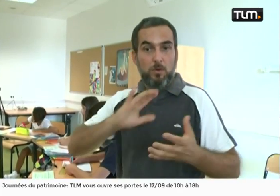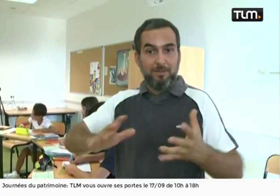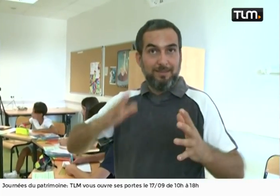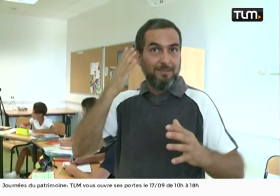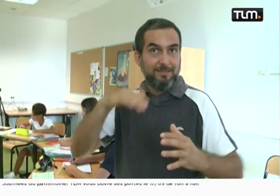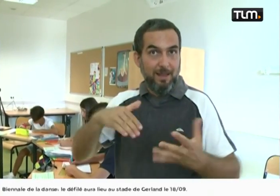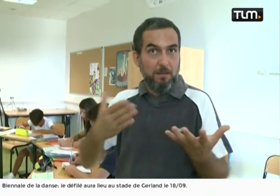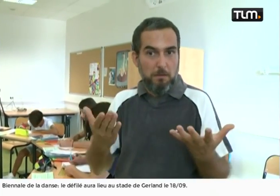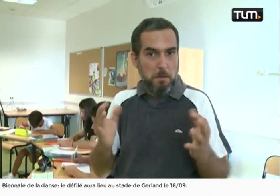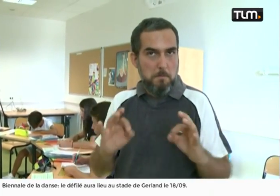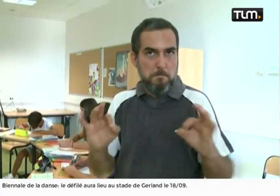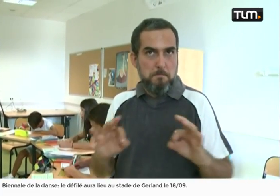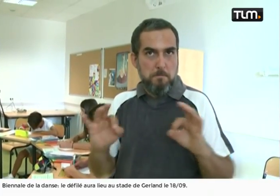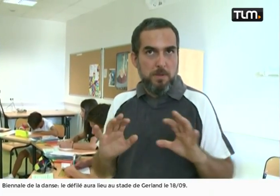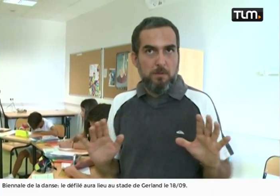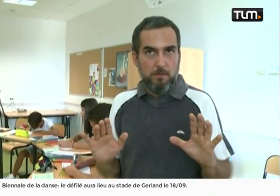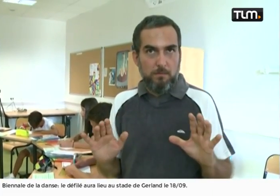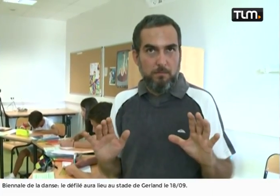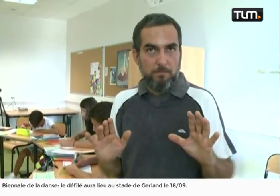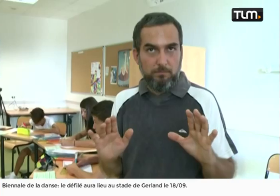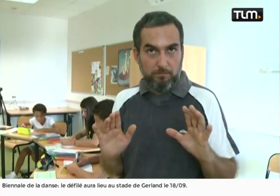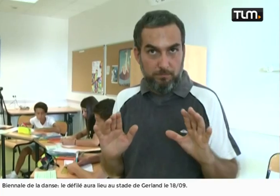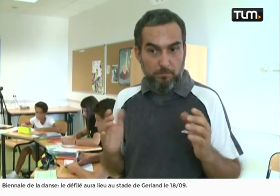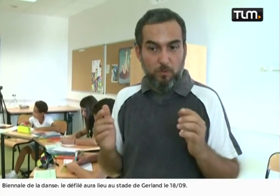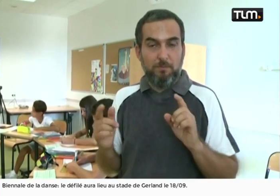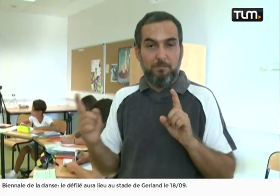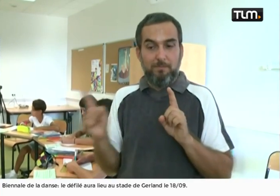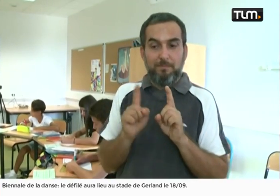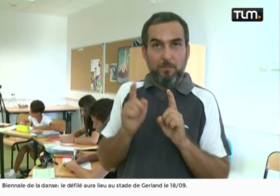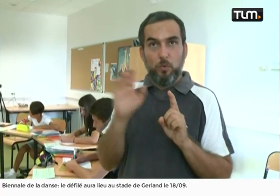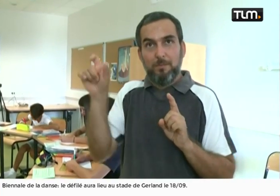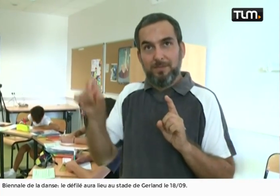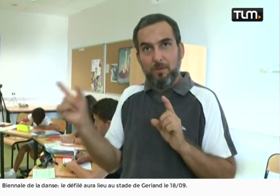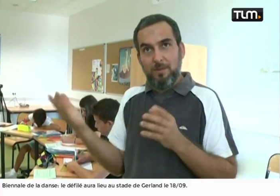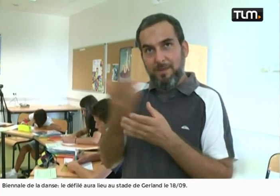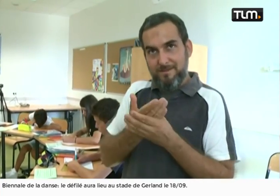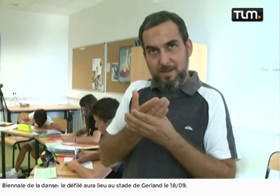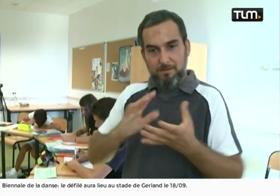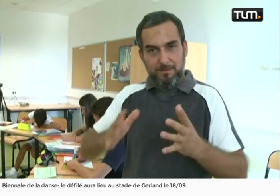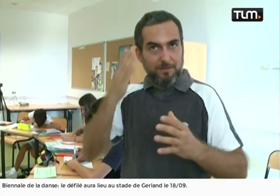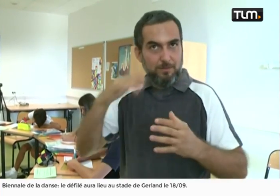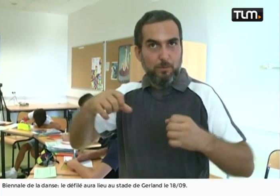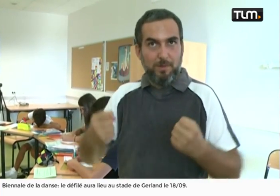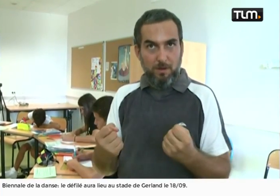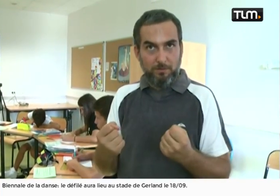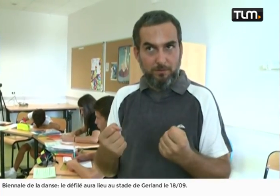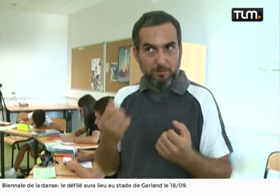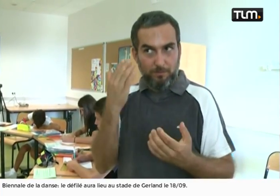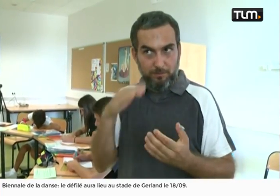pas la langue des signes. Donc dans ce cas, dans cette situation, nous avons une personne qui intervient dans la classe, qui connaît la langue des signes et